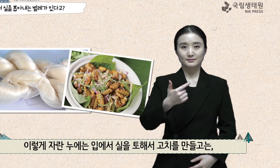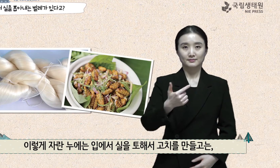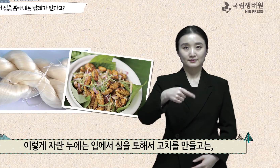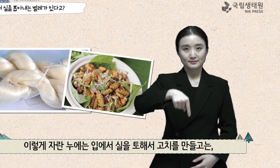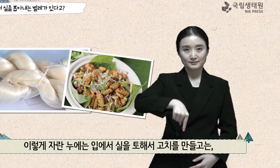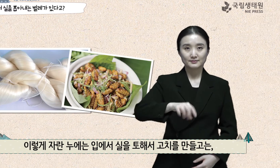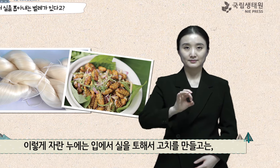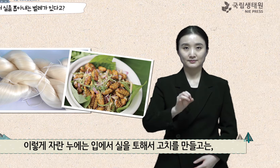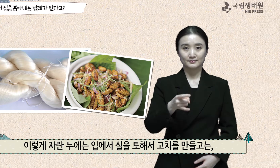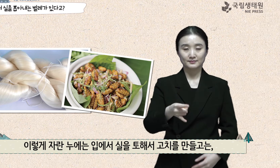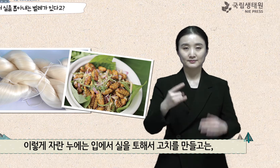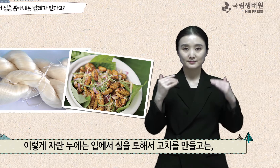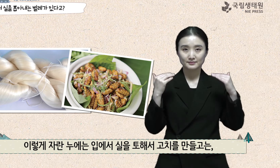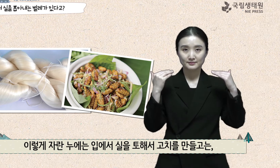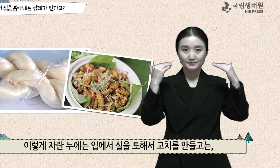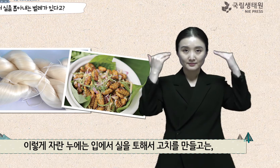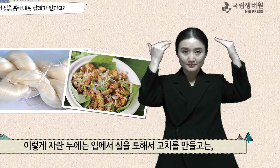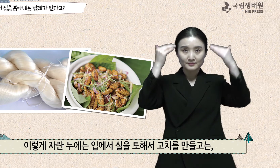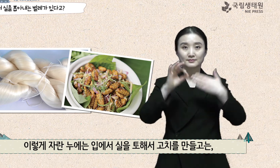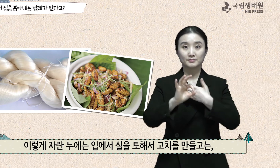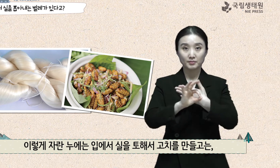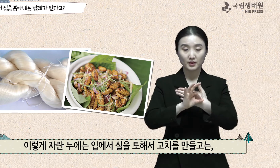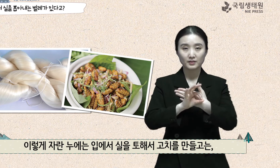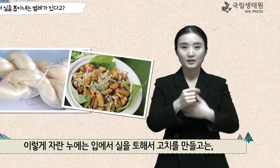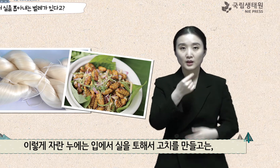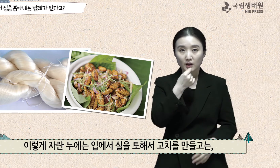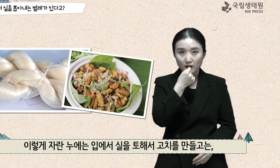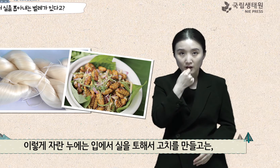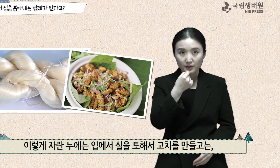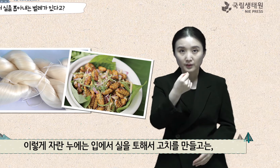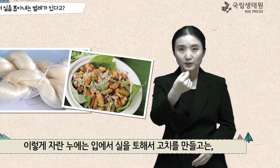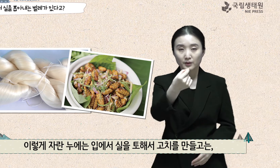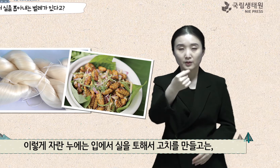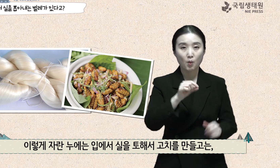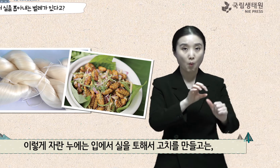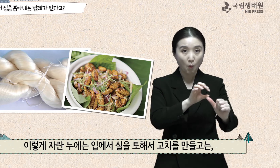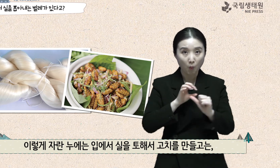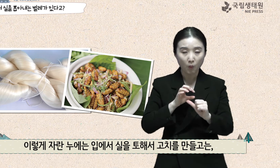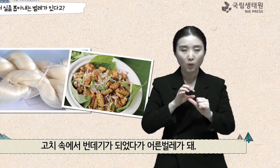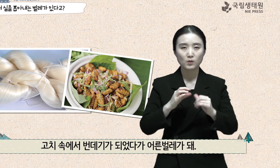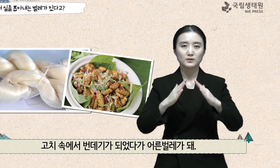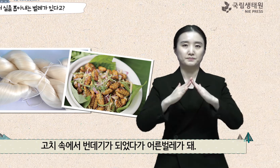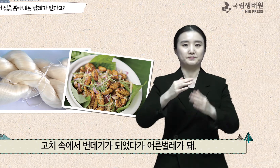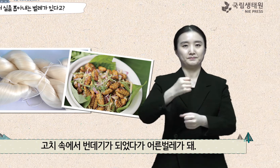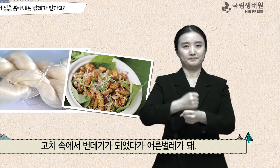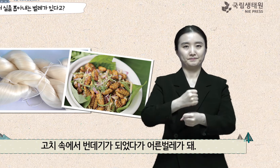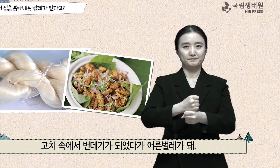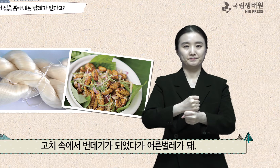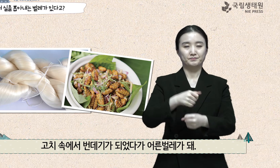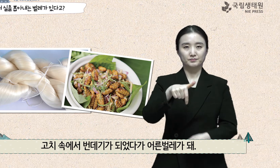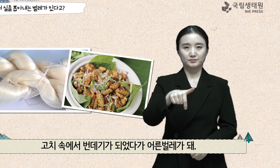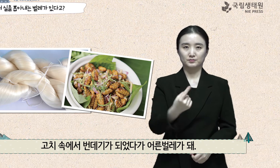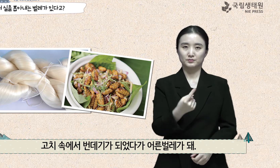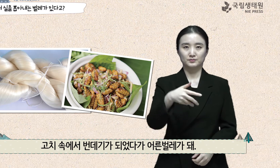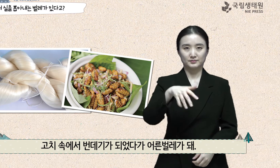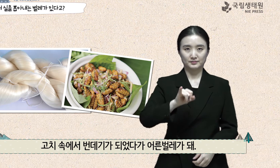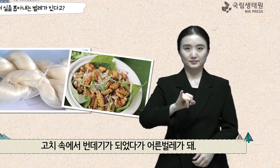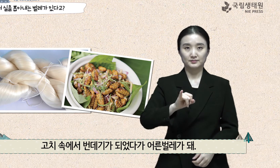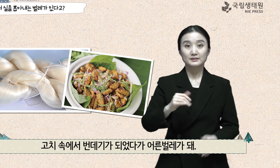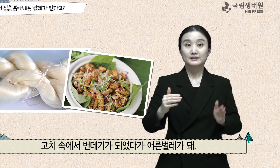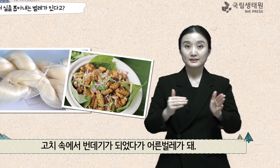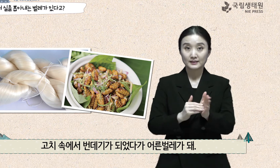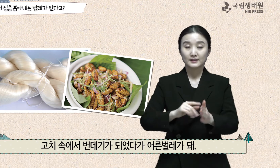이렇게 자란 누에는 입에서 실을 토해서 고치를 만들고는 고치 속에서 번데기가